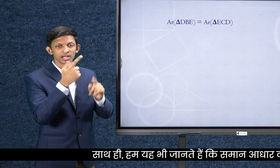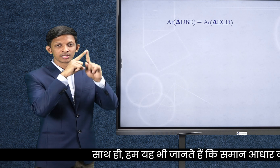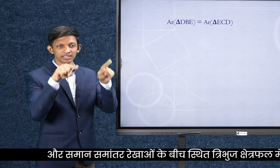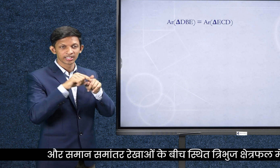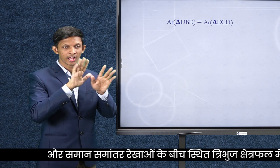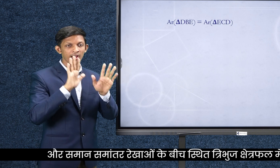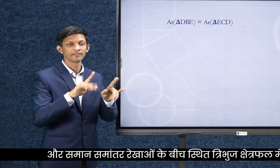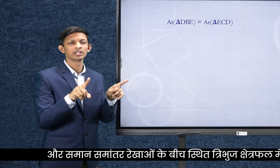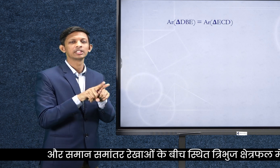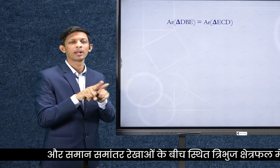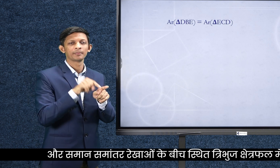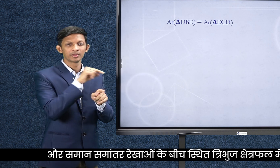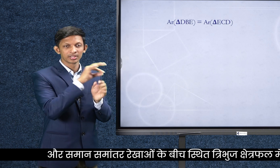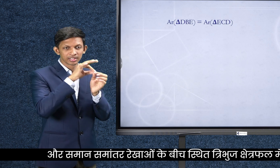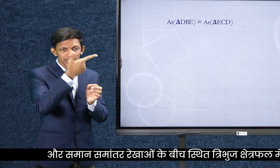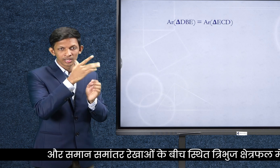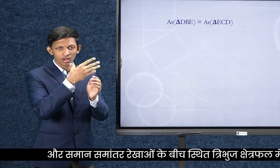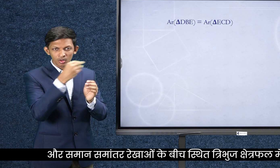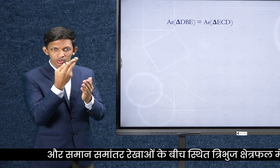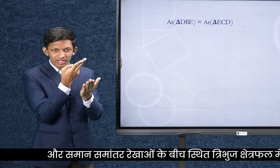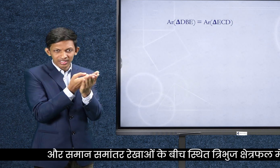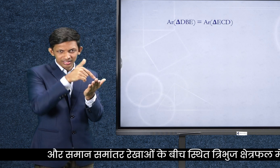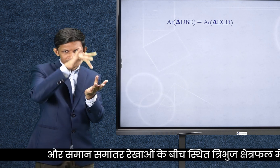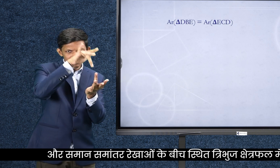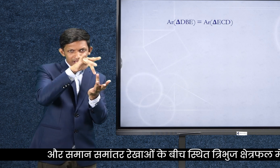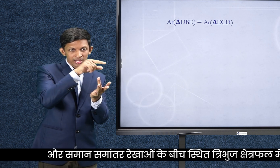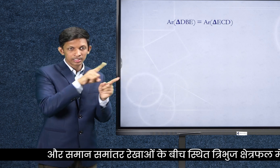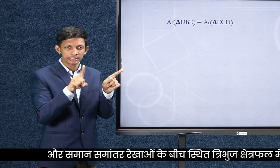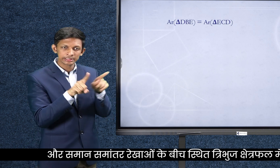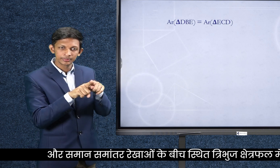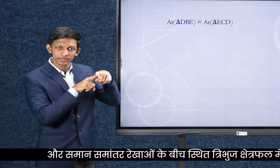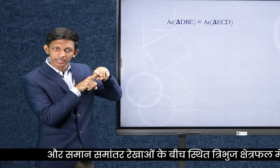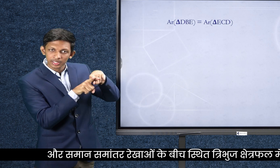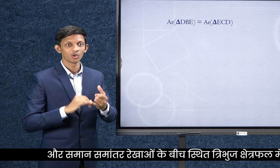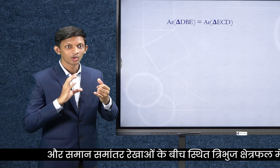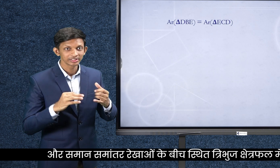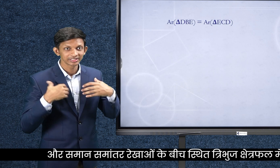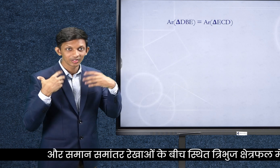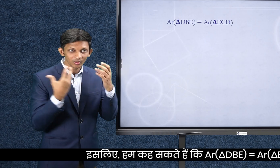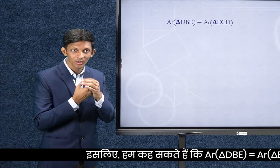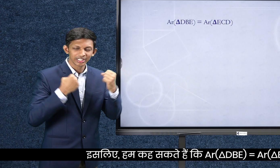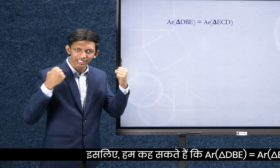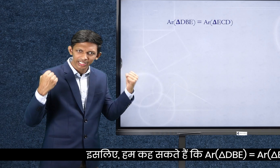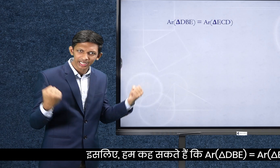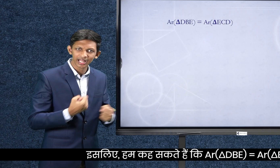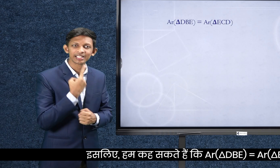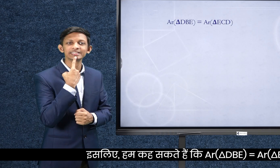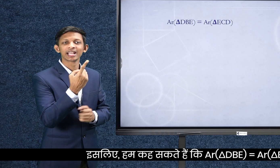वाले और समान समांतर रेखाओं के बीच स्थित त्रिभुज क्षेत्रफल में बराबर होते हैं। इसलिए हम कह